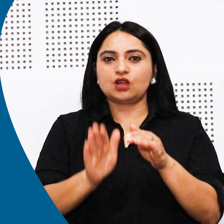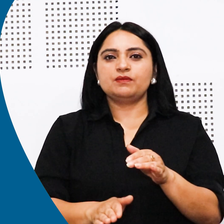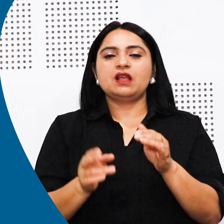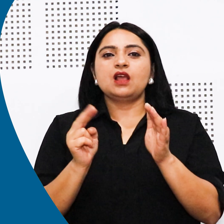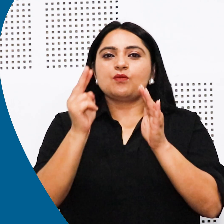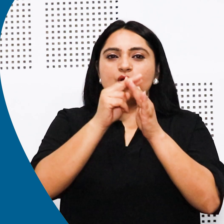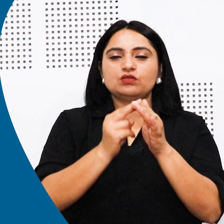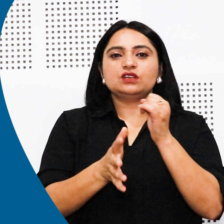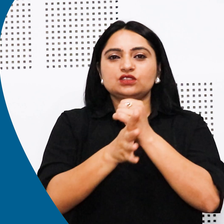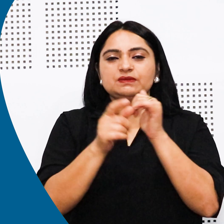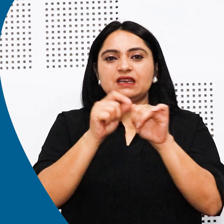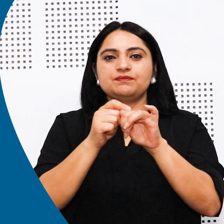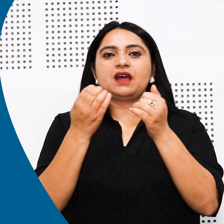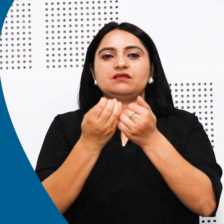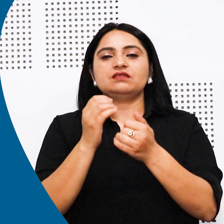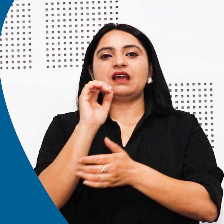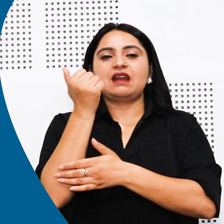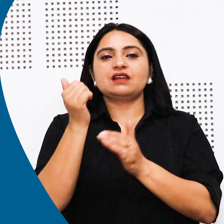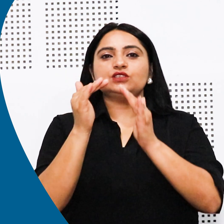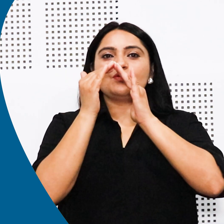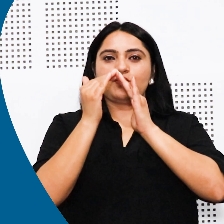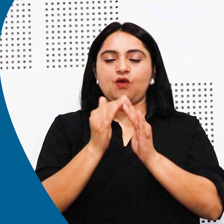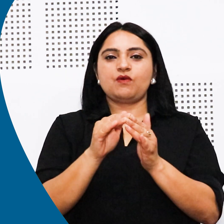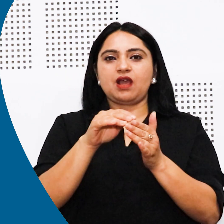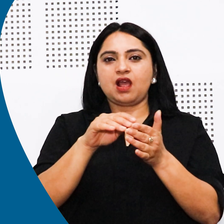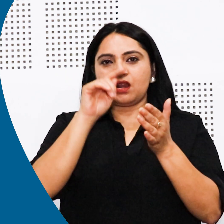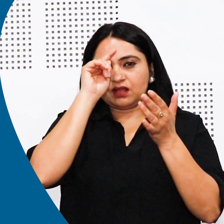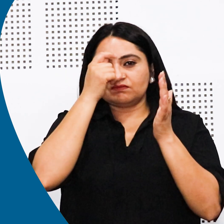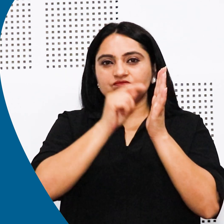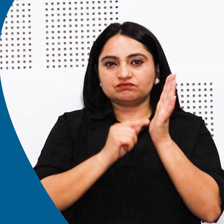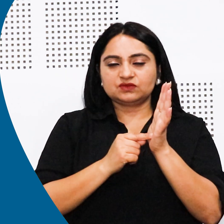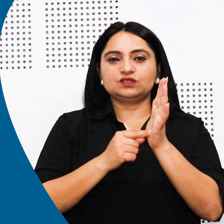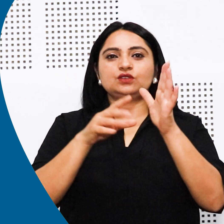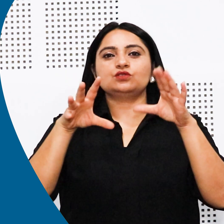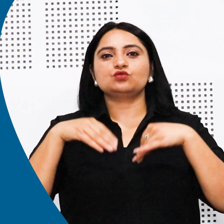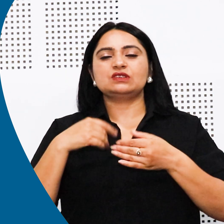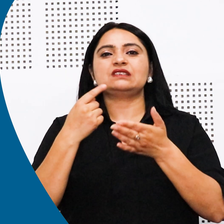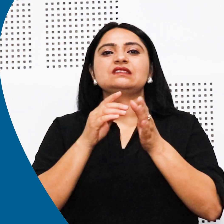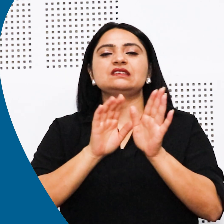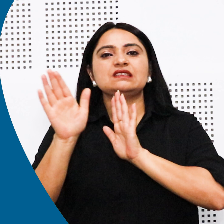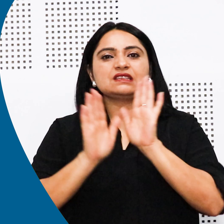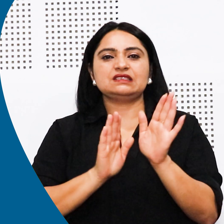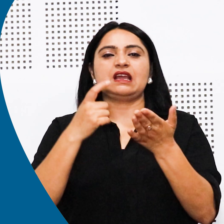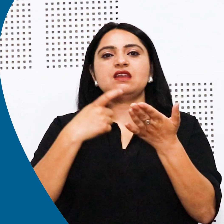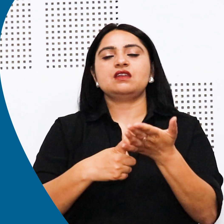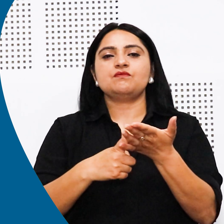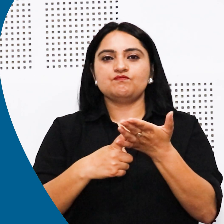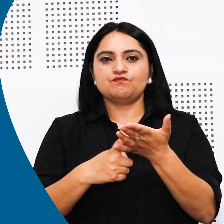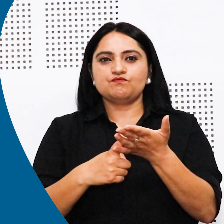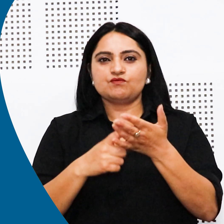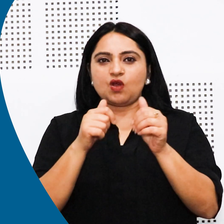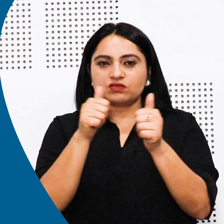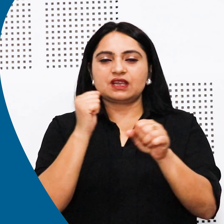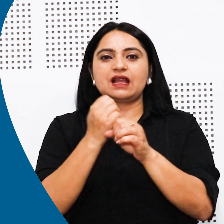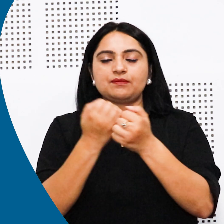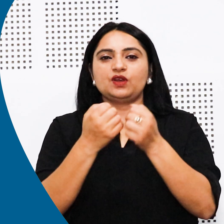भौतिक संरचना निर्माण गर्दा राष्ट्रिय भवन संहिता लगायत स्वीकृत निर्देशिका र मापदण्ड पालना गराउने, बजेट विनियोजन